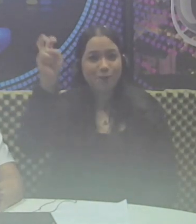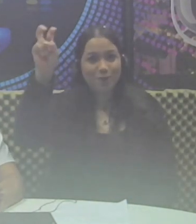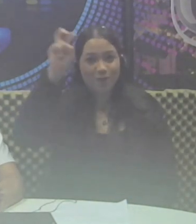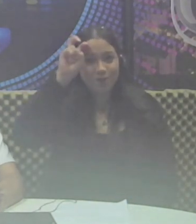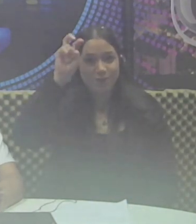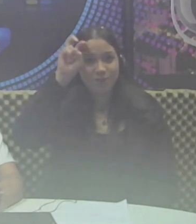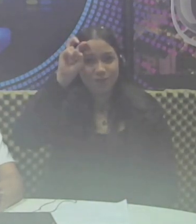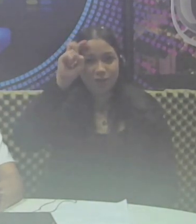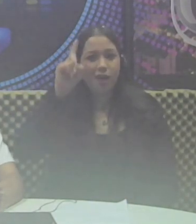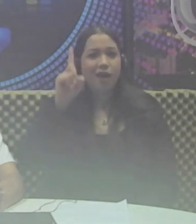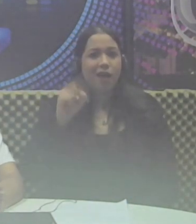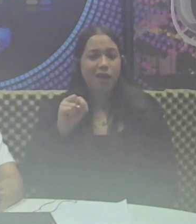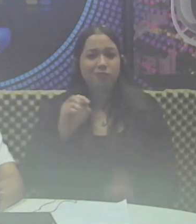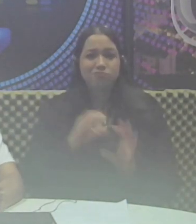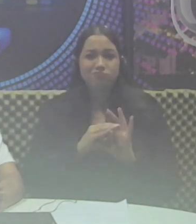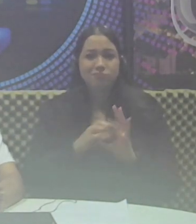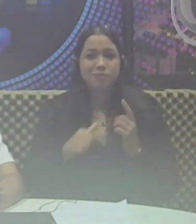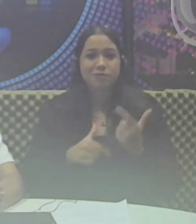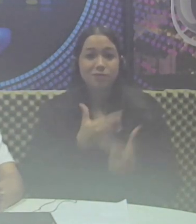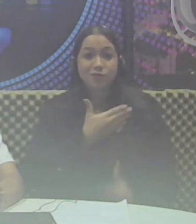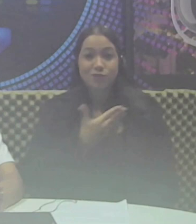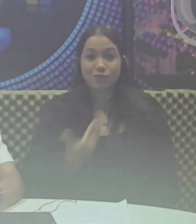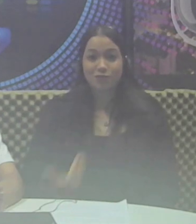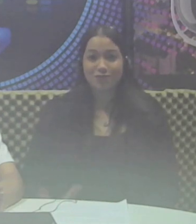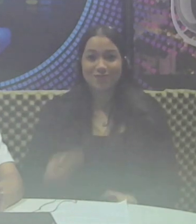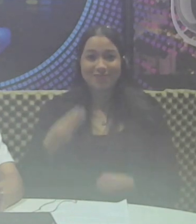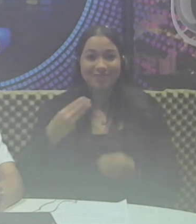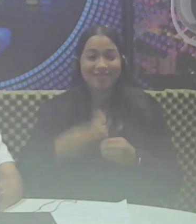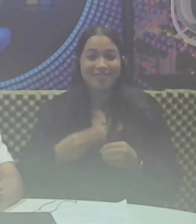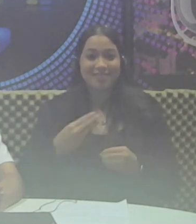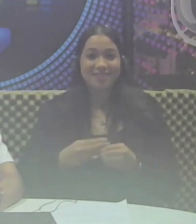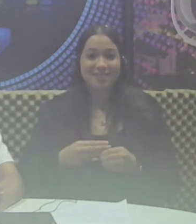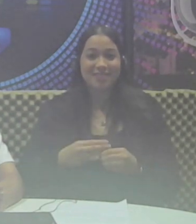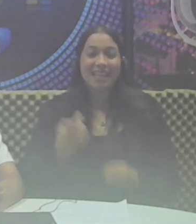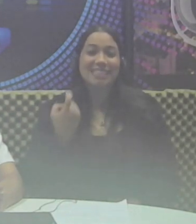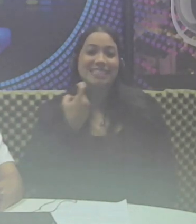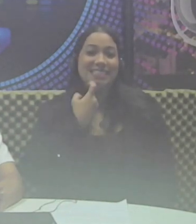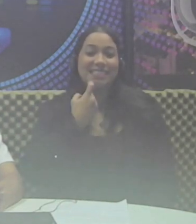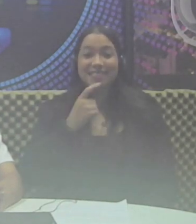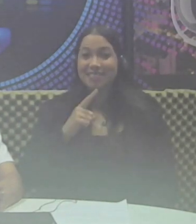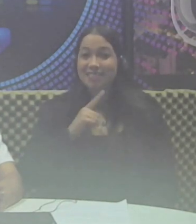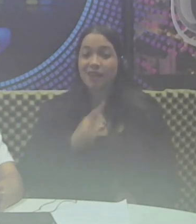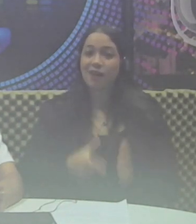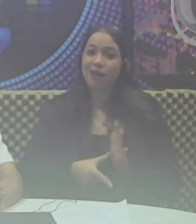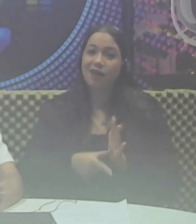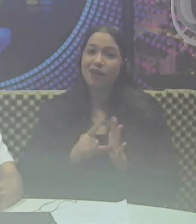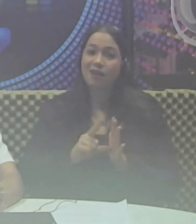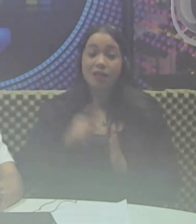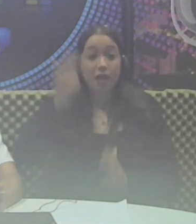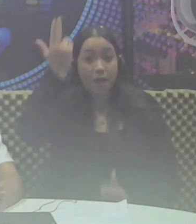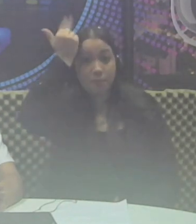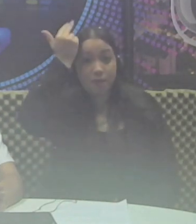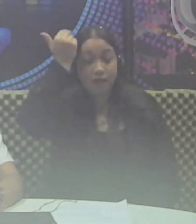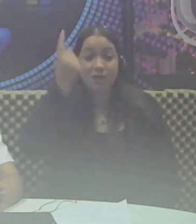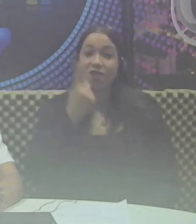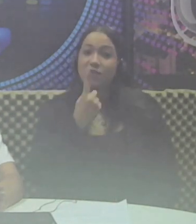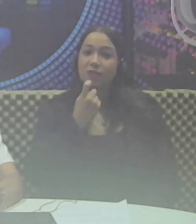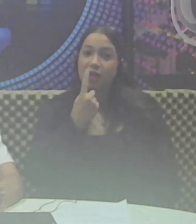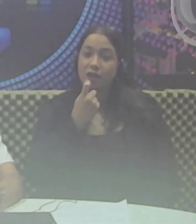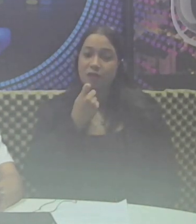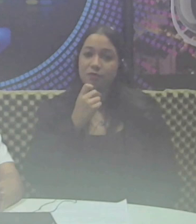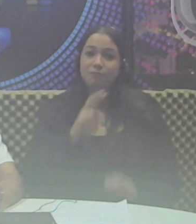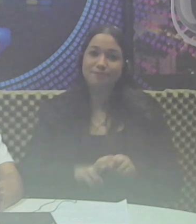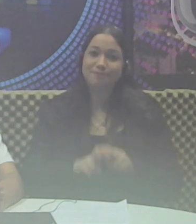é ponto facultativo nos serviços públicos municipais e sexta-feira, que antecipa a Páscoa, é feriado.